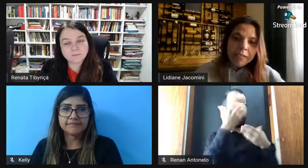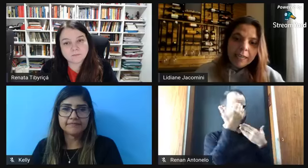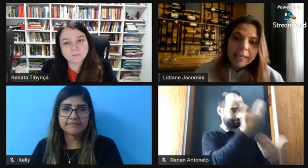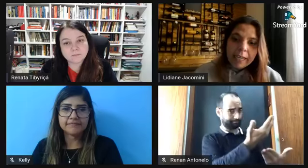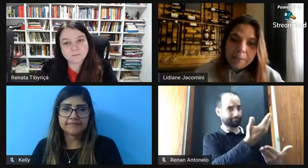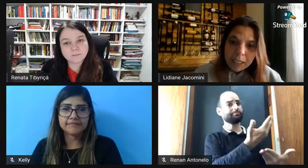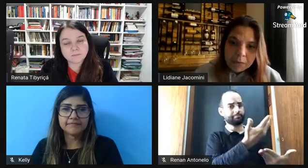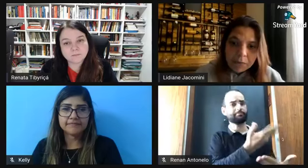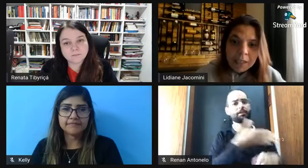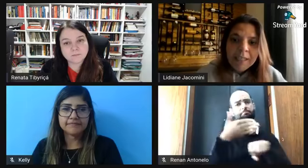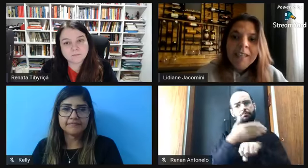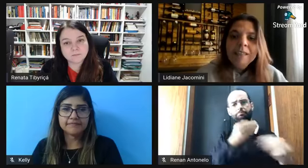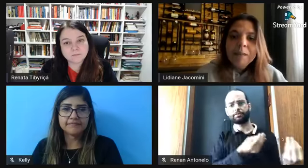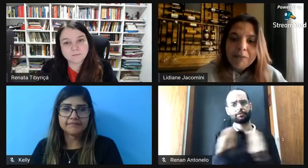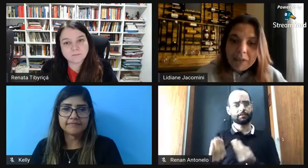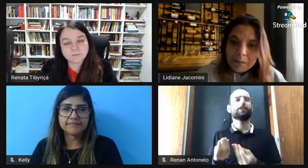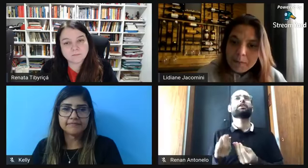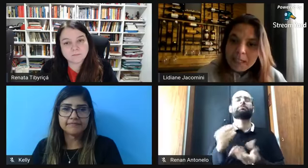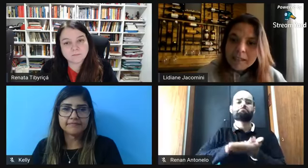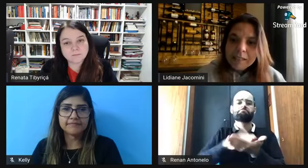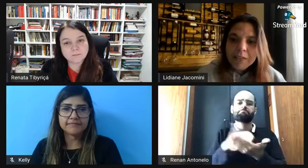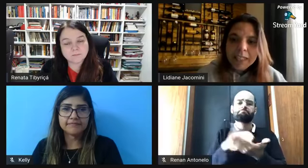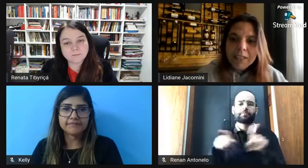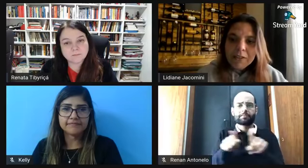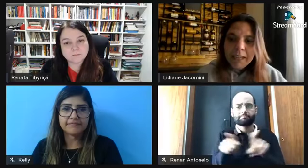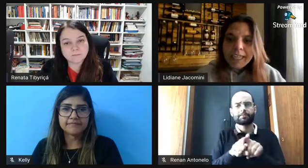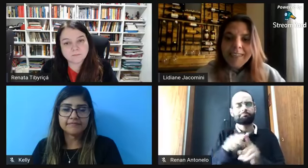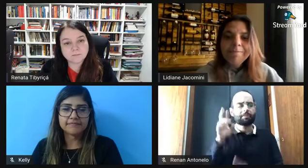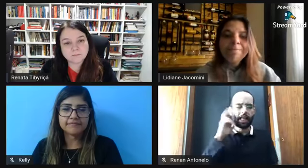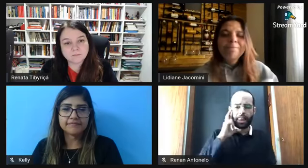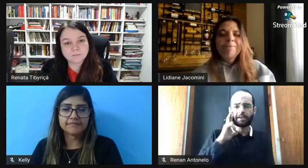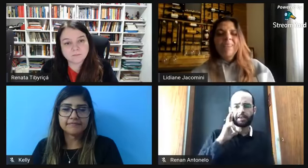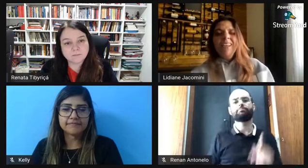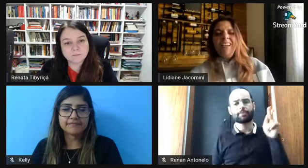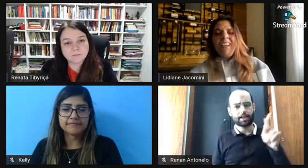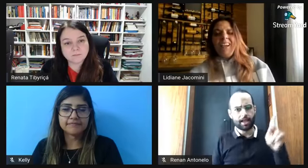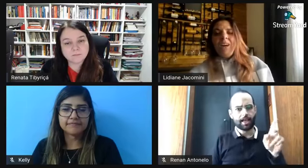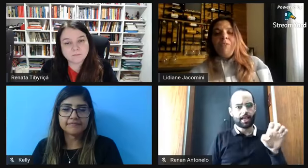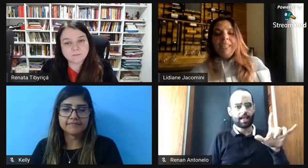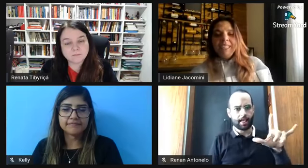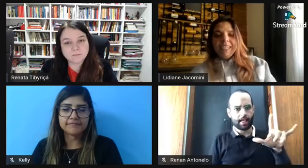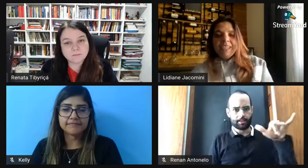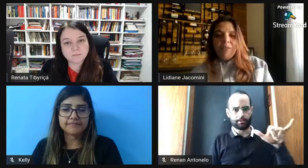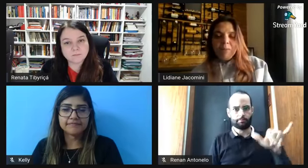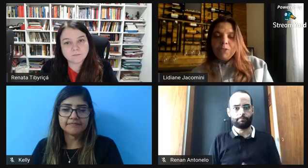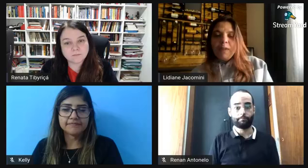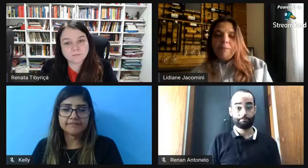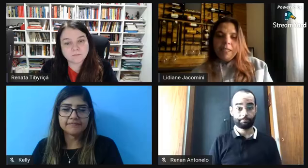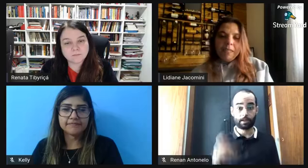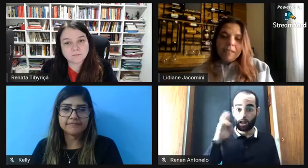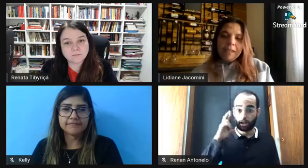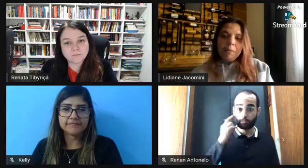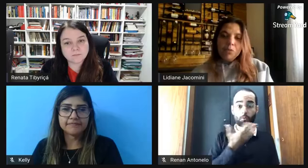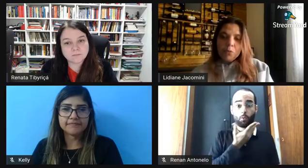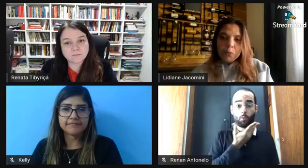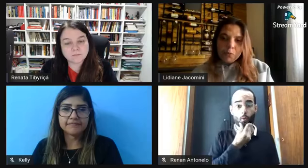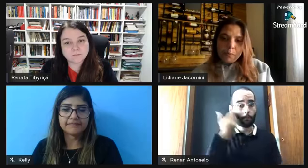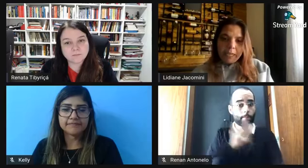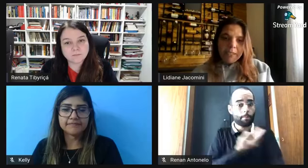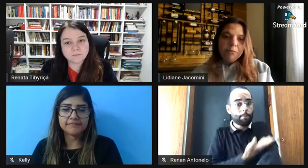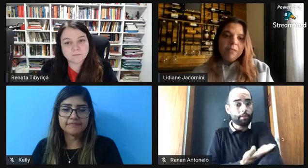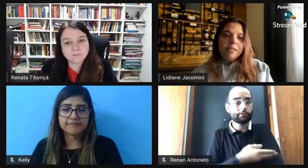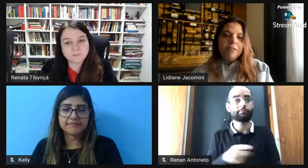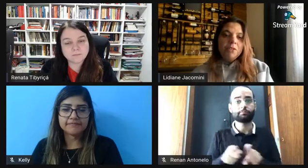Renan Antonella e a Kelly Brito. Também farei uma descrição deles, ok? O Renan é um homem de pele branca, cabelos